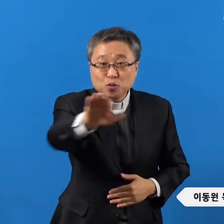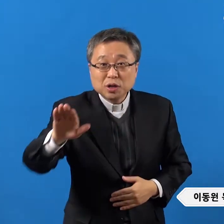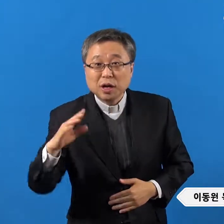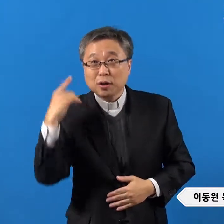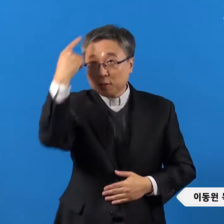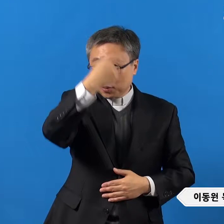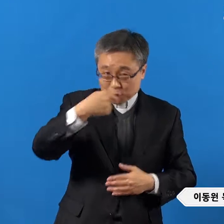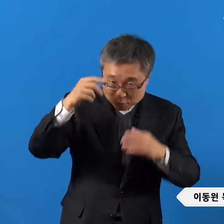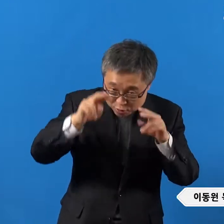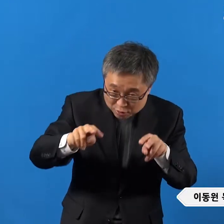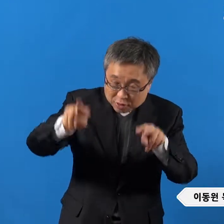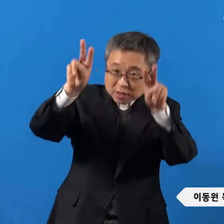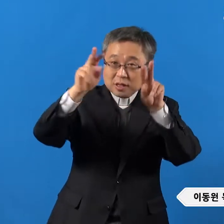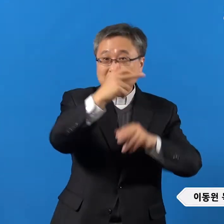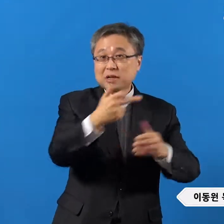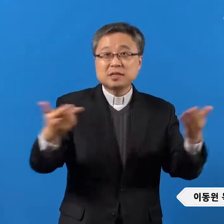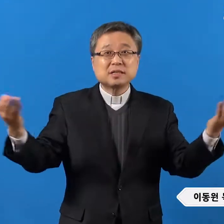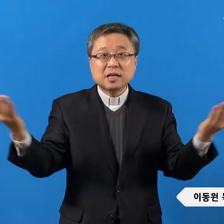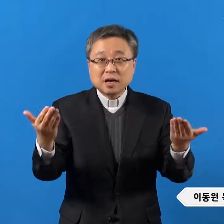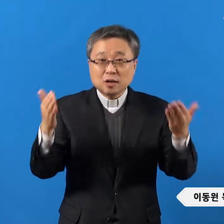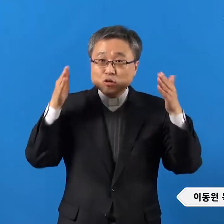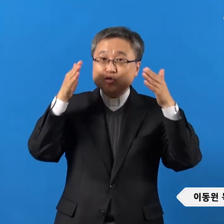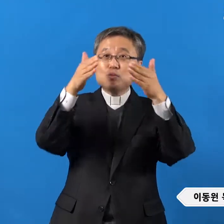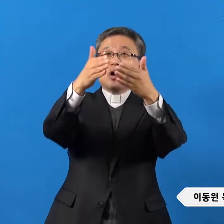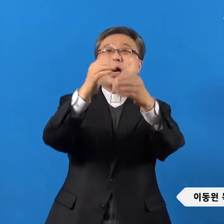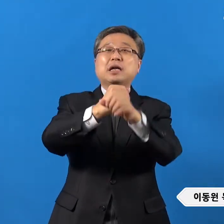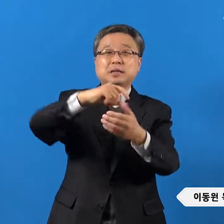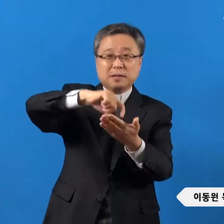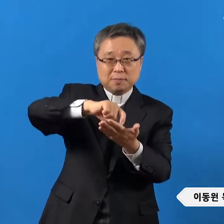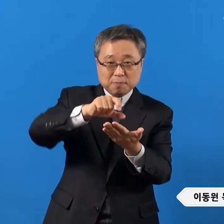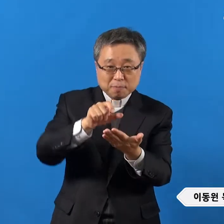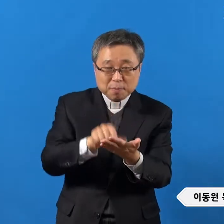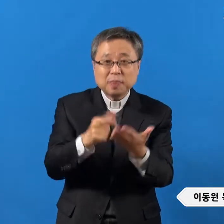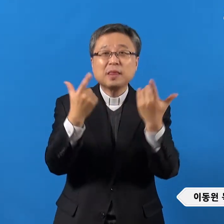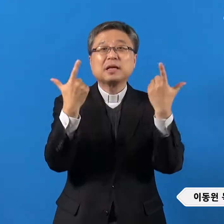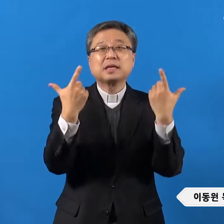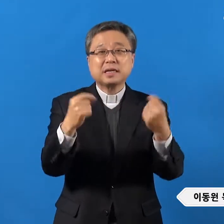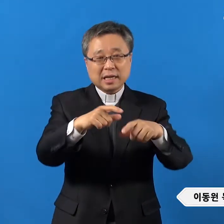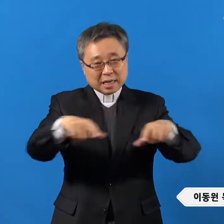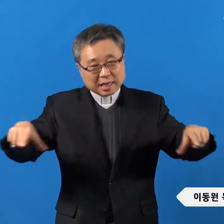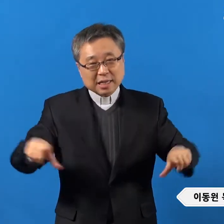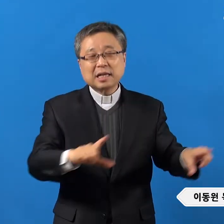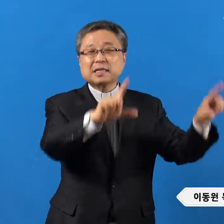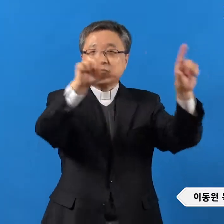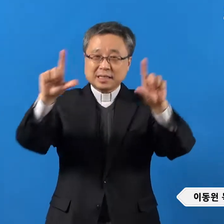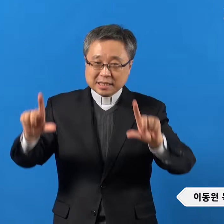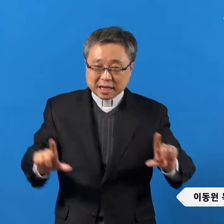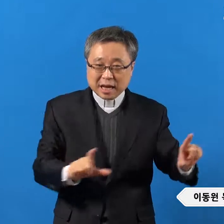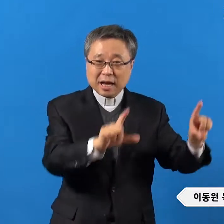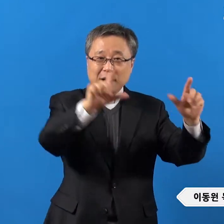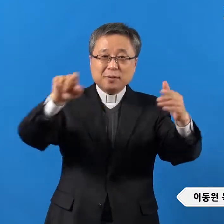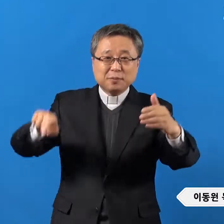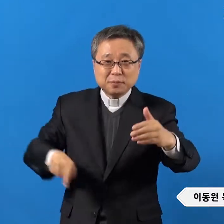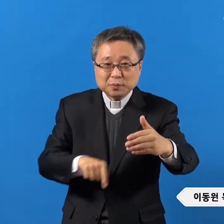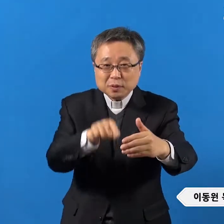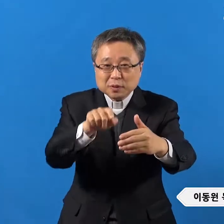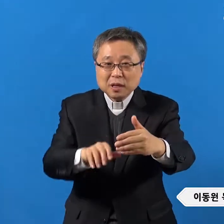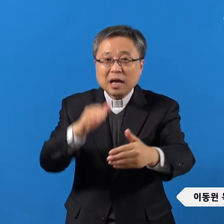굉장한 사건을 주목하는 것만큼 그렇게 일상적인 삶 속에서 하나님의 은혜를